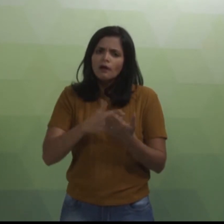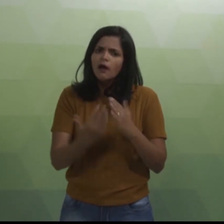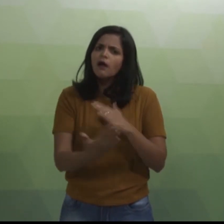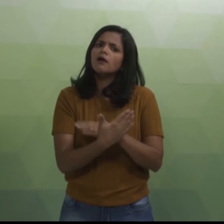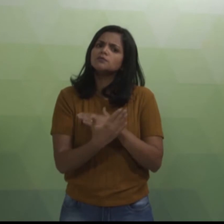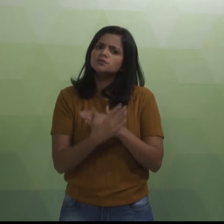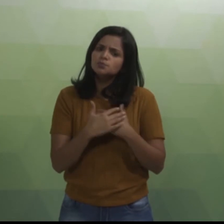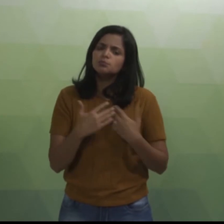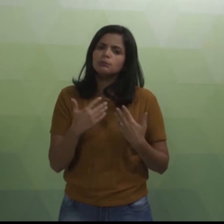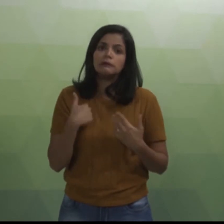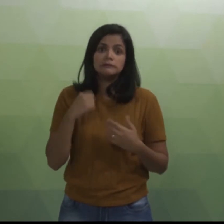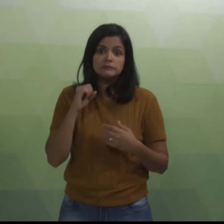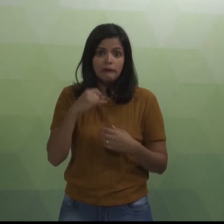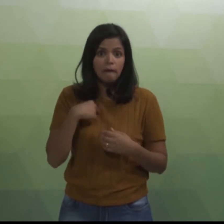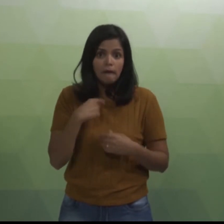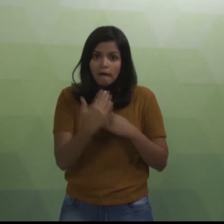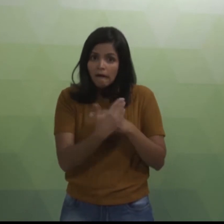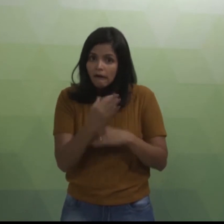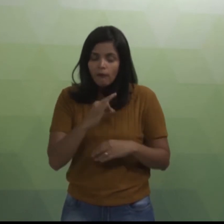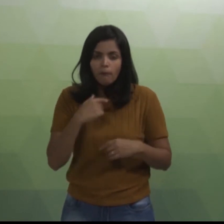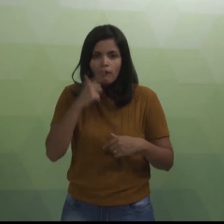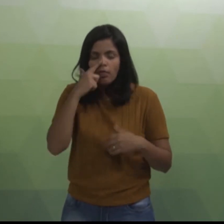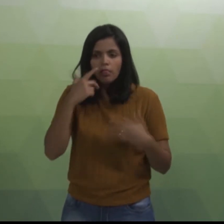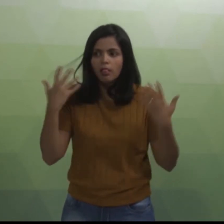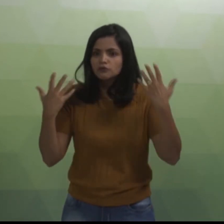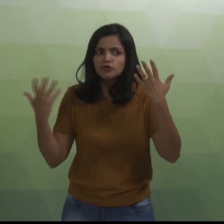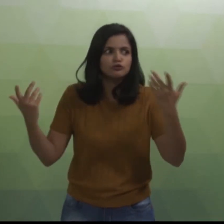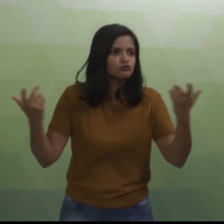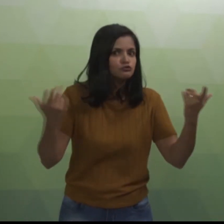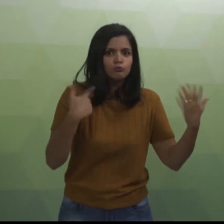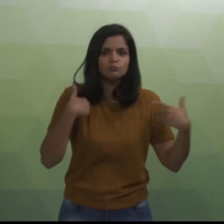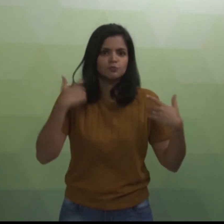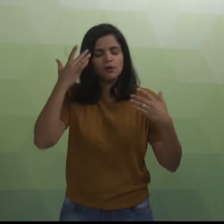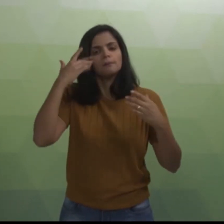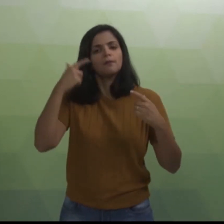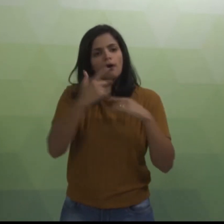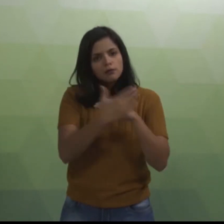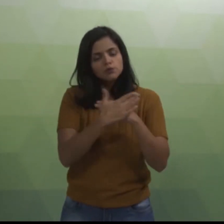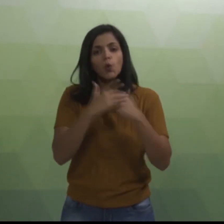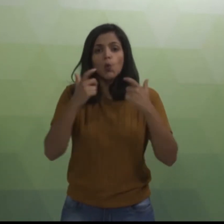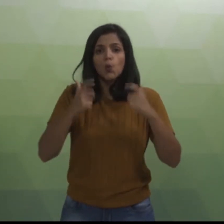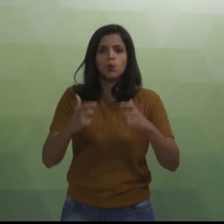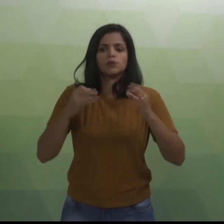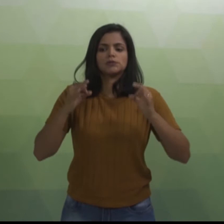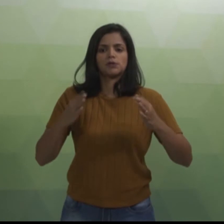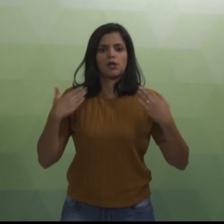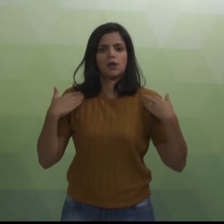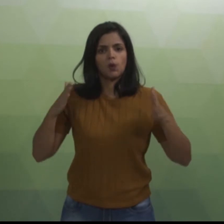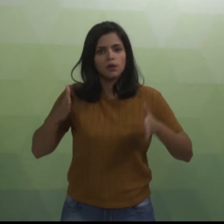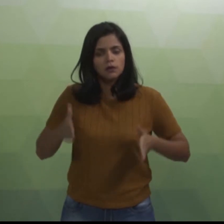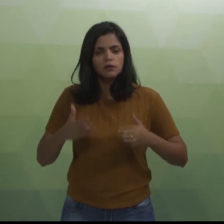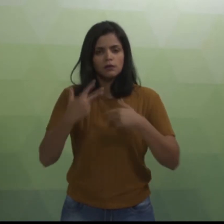essa apontação. O intérprete me ajuda. Se não está ali, onde eu vou marcar